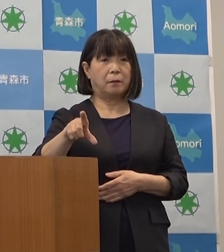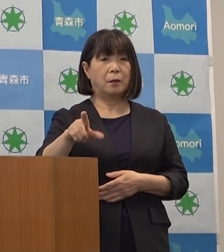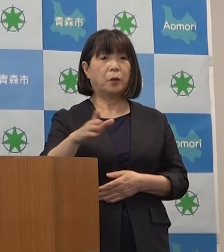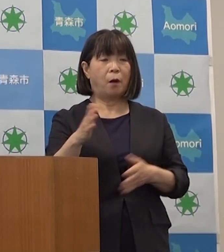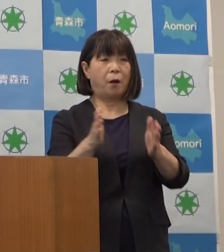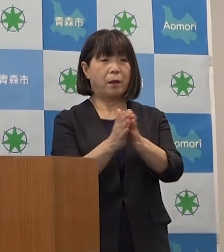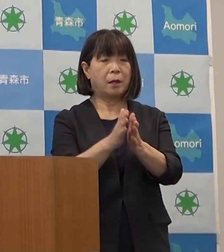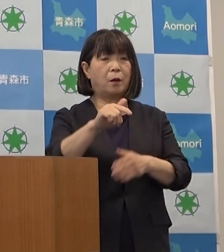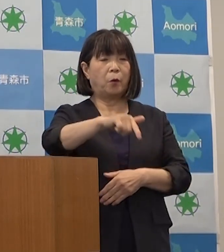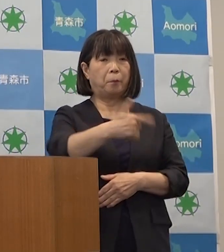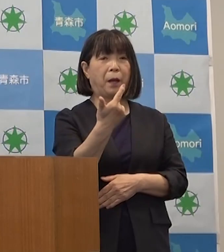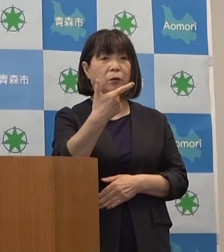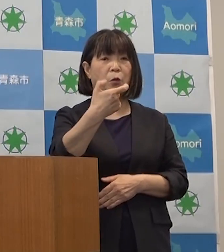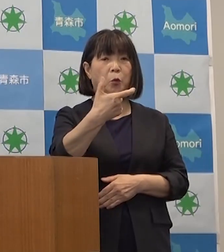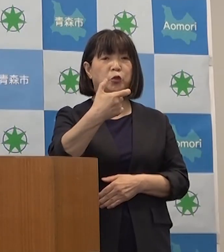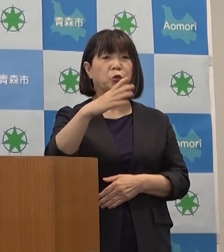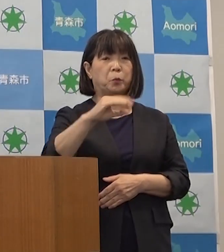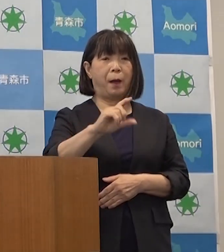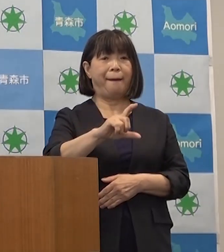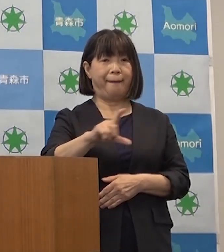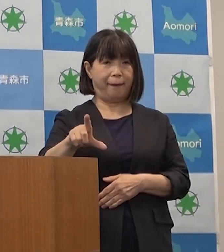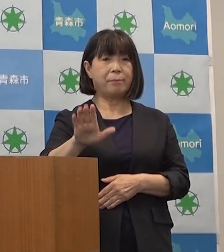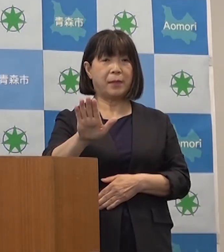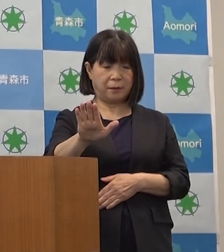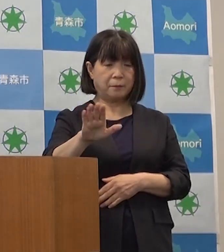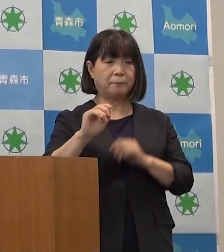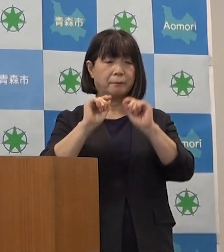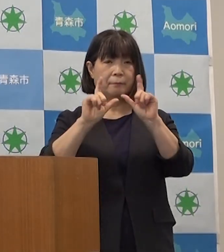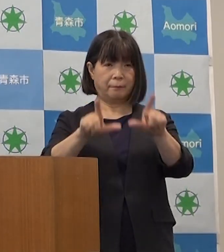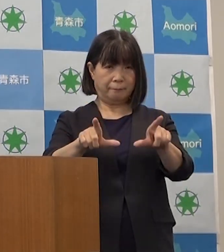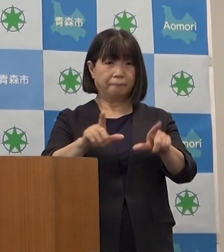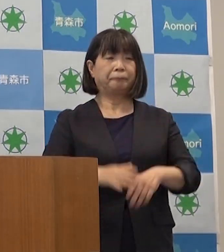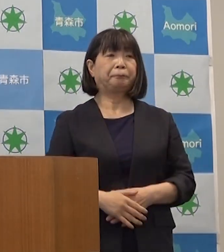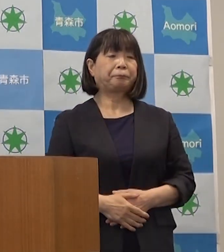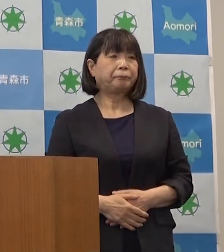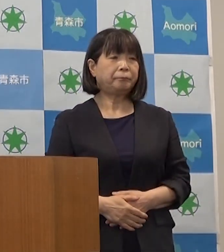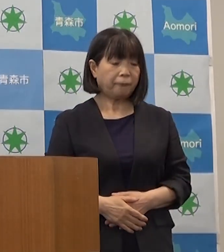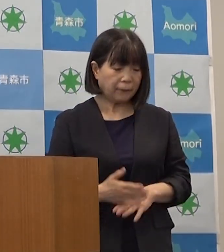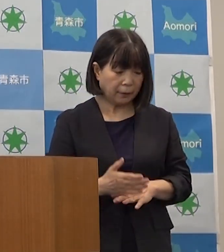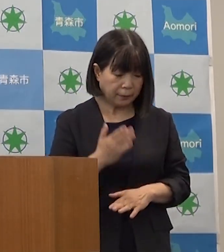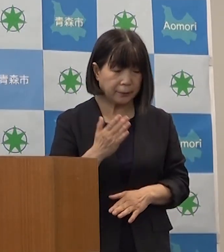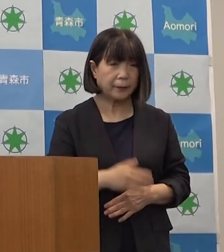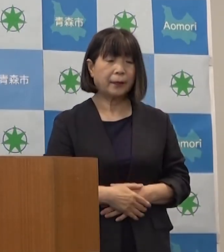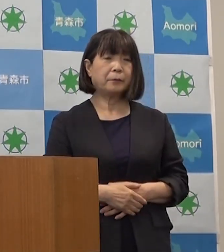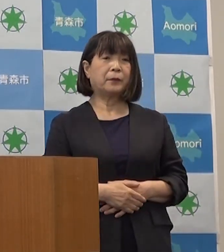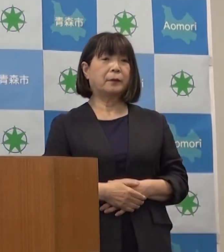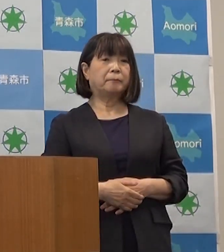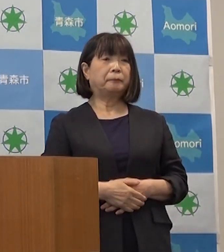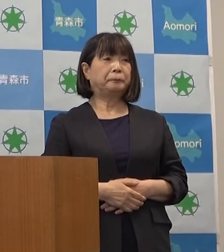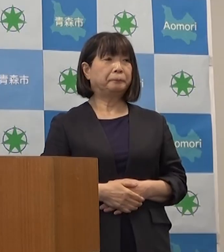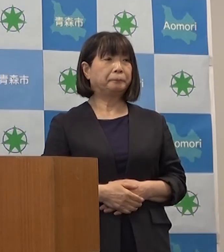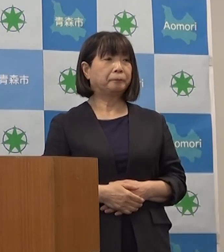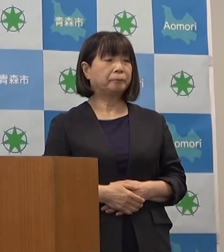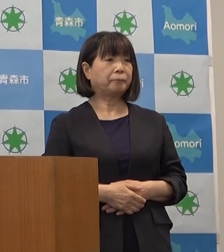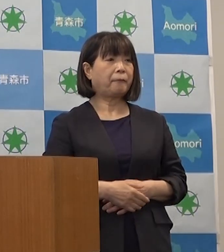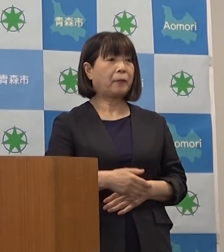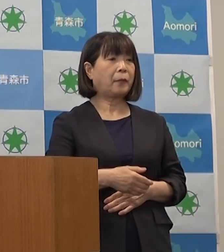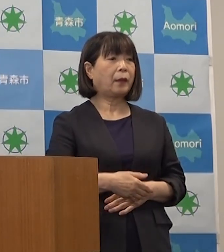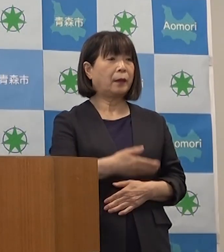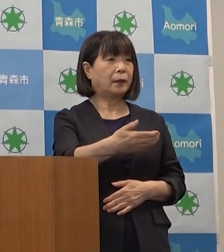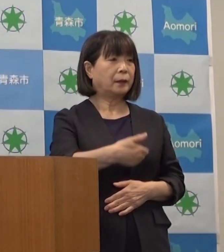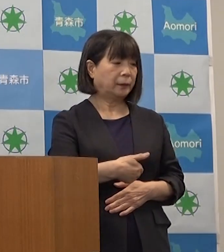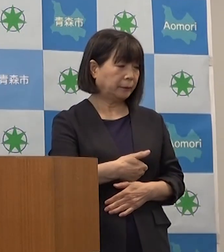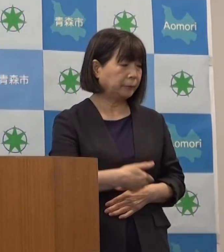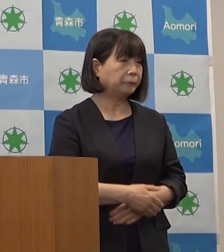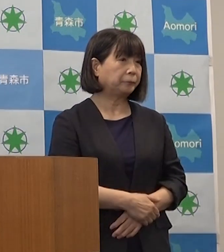合わせて660万ということになります。 わかりました。はい、ありがとうございました。 はい、ありがとうございます。 はい、朝日新聞さんどう